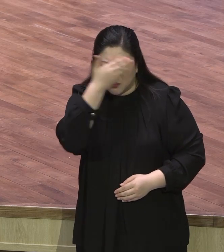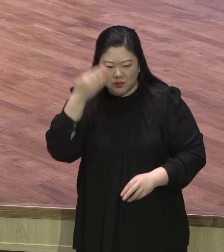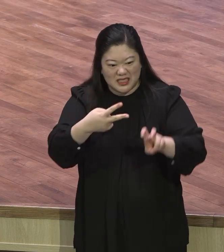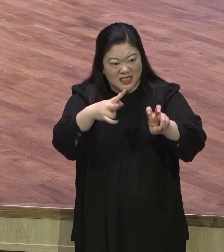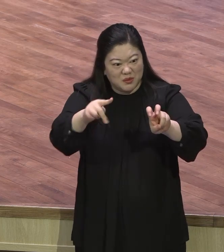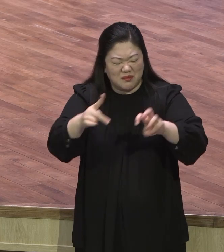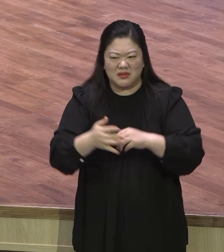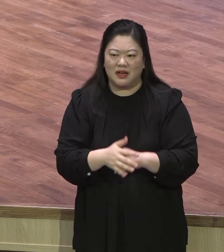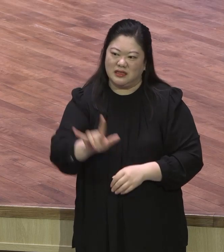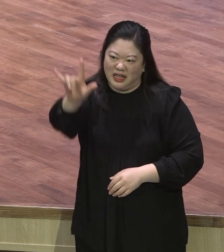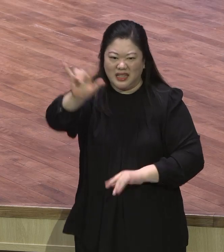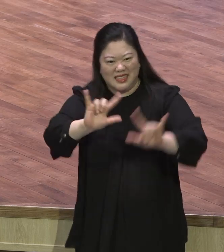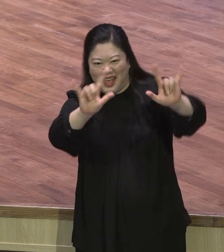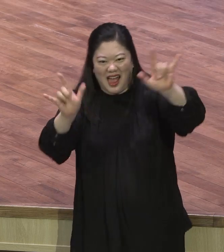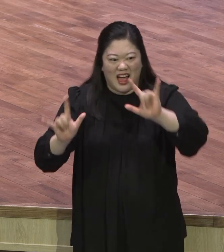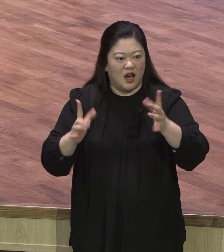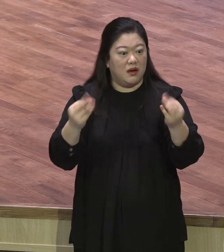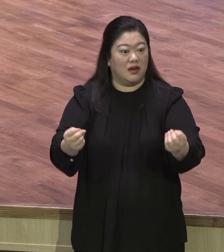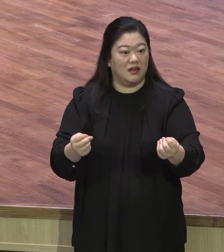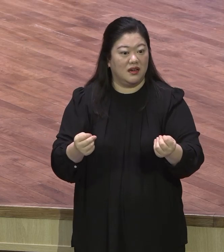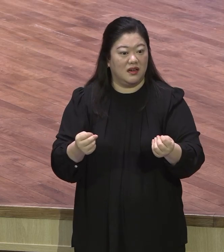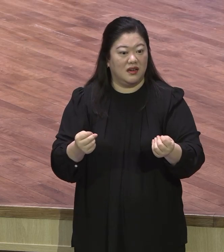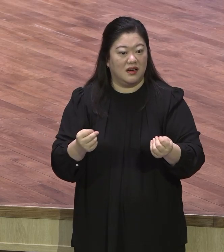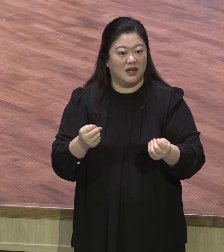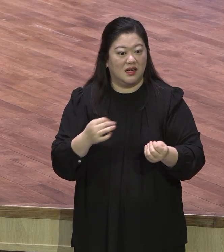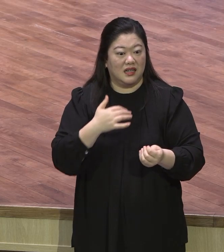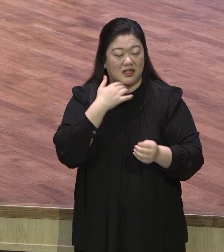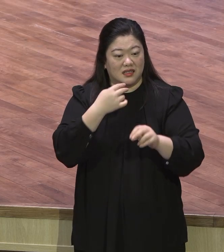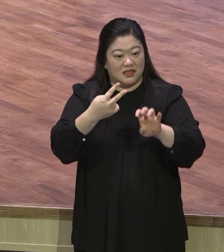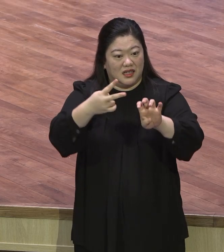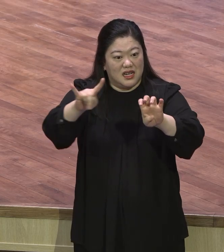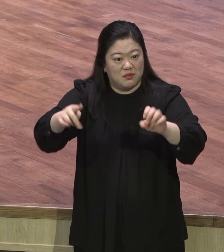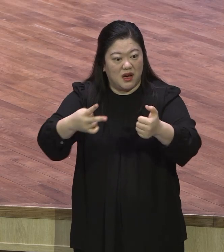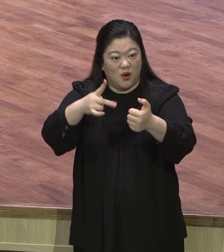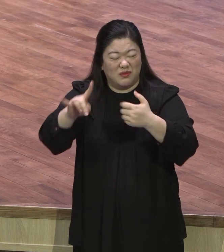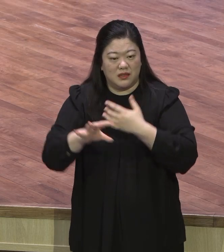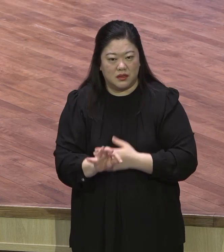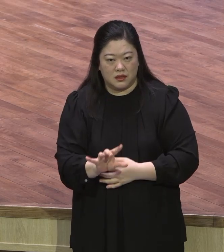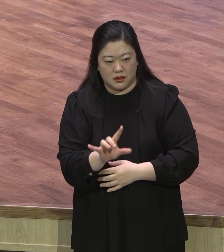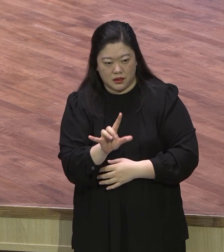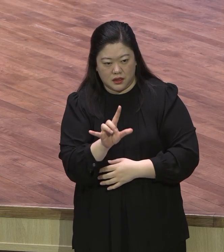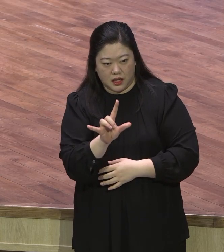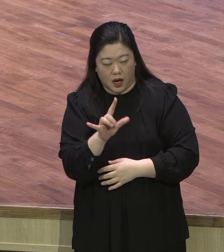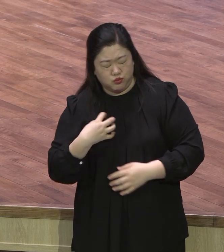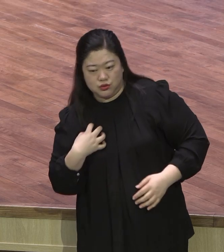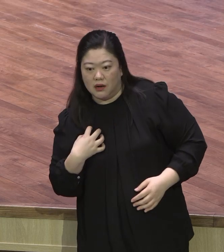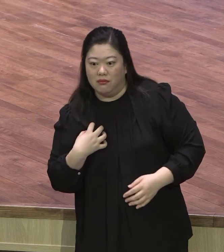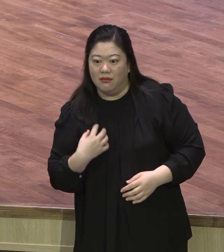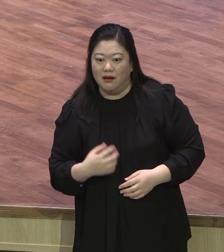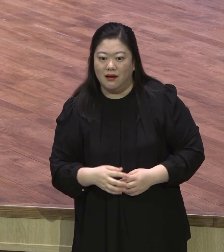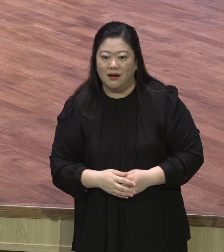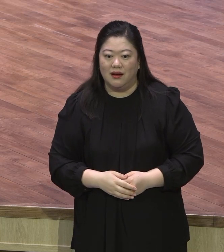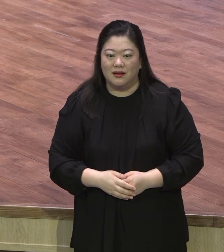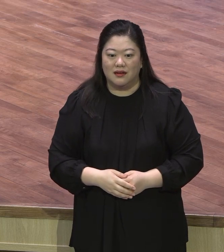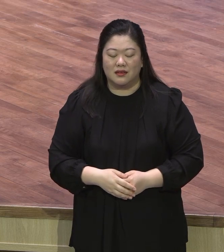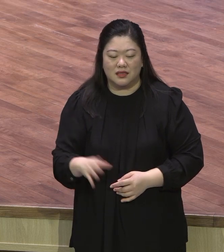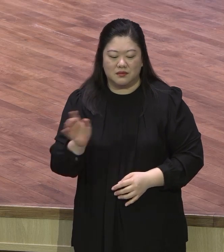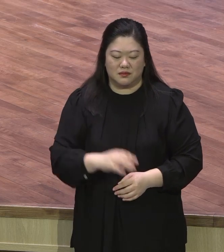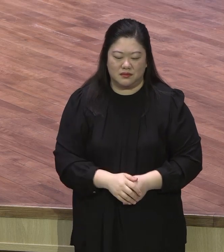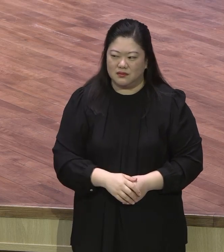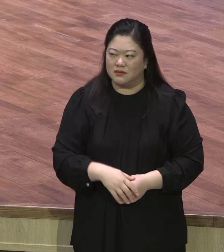쉽게 할 수 있겠지만 그렇게 나이 있는 사람들은 잘 못해요. 그 뻔한 소리를 막 이런 식으로